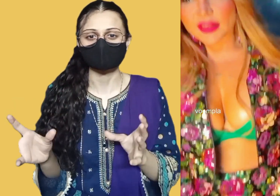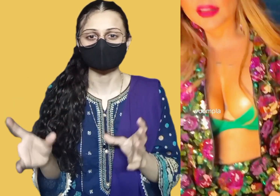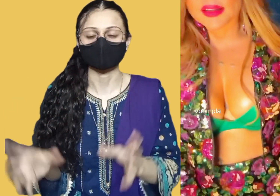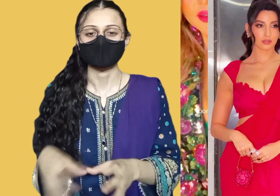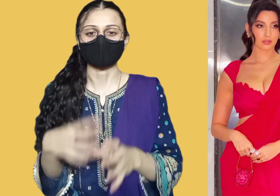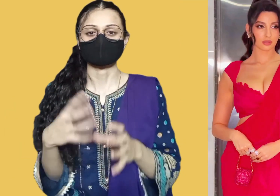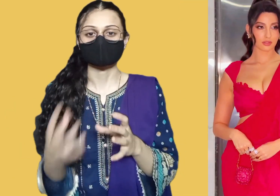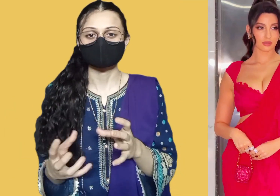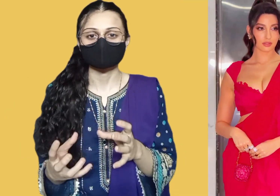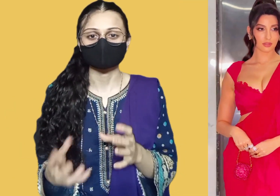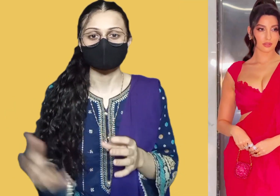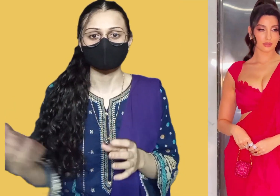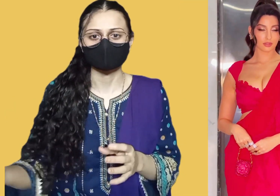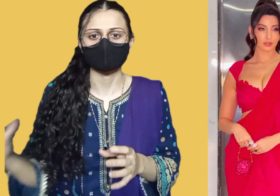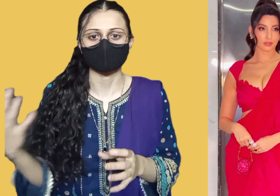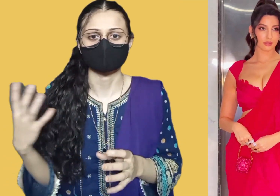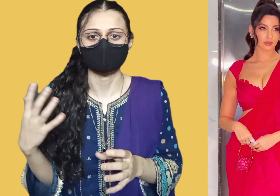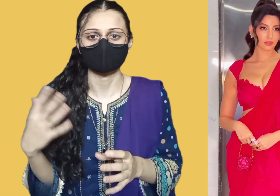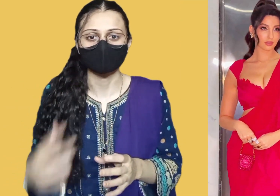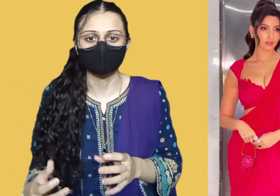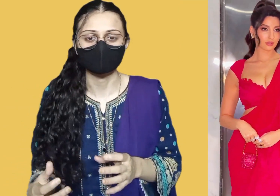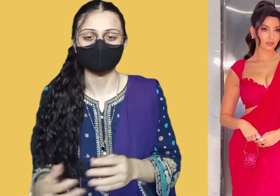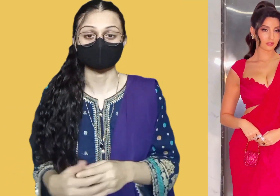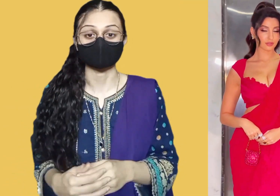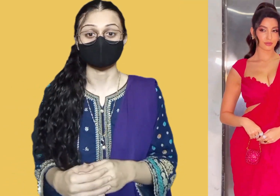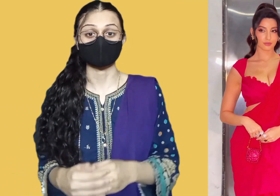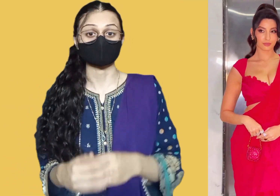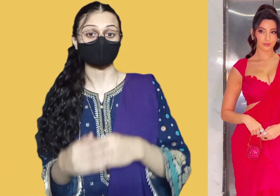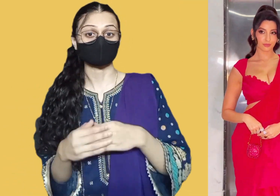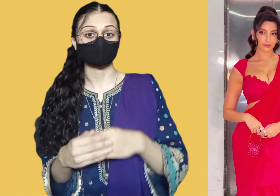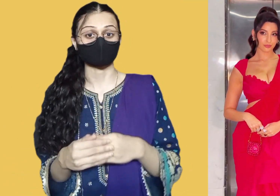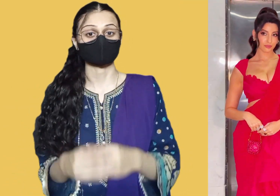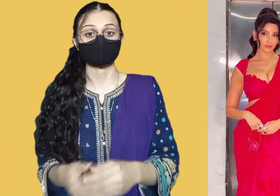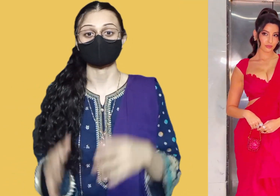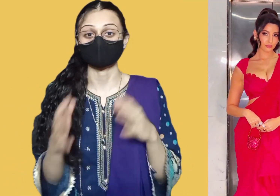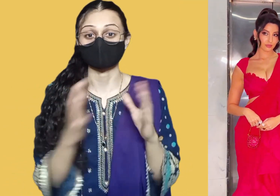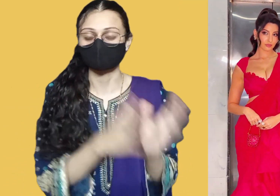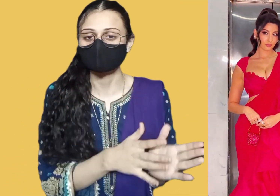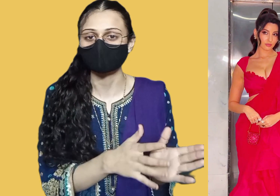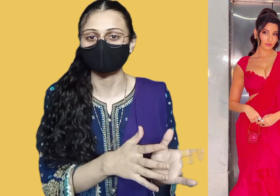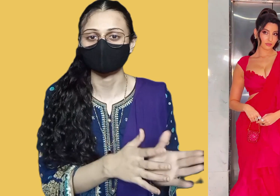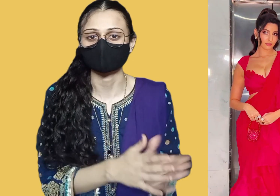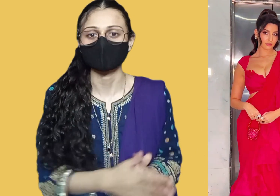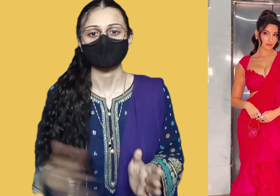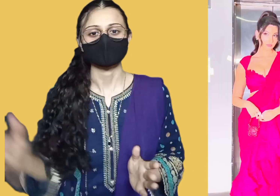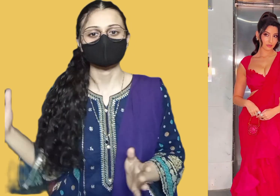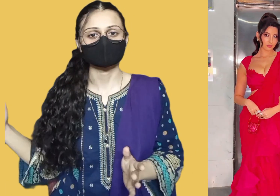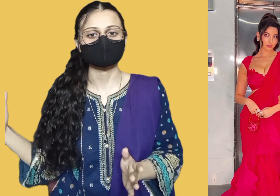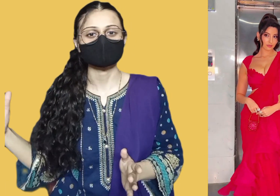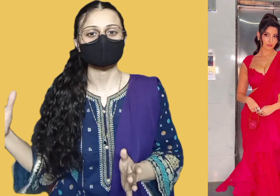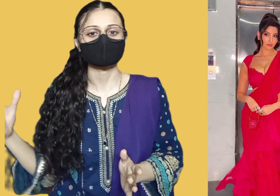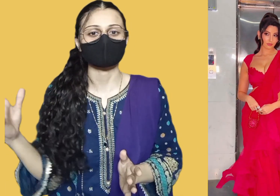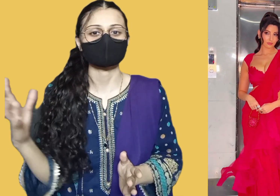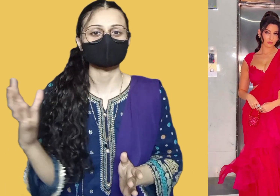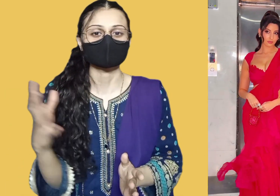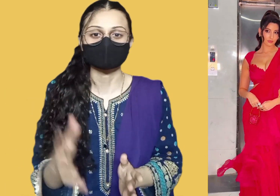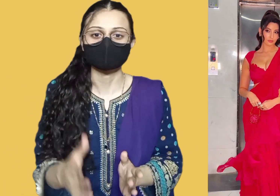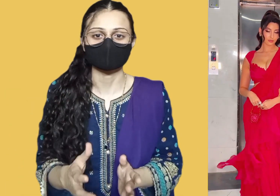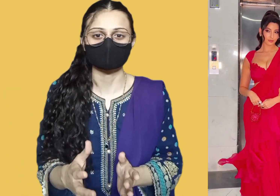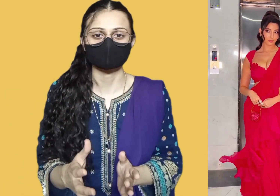हैं, आप जैसे ही देखते हैं कोई भी एक्टर जो है वो एयरपोर्ट पर आता है या कोई भी एक्टर जो है वो रेस्टोरेंट जा रहा होता है, तो उनके पीछे कैमरे की टीम आना शुरू हो